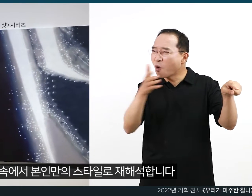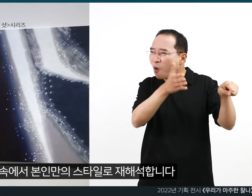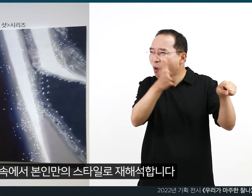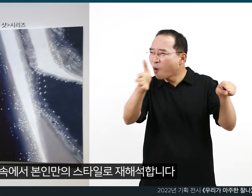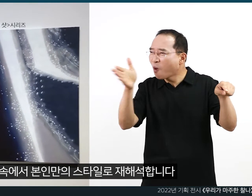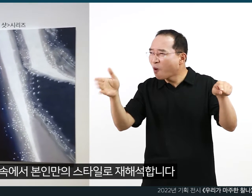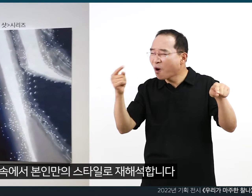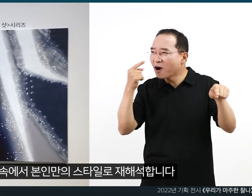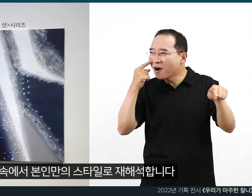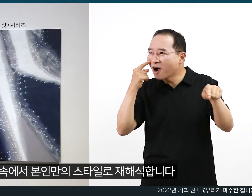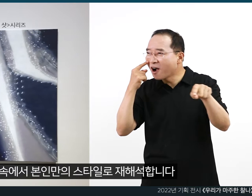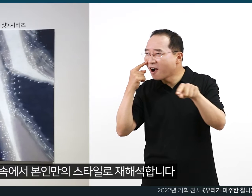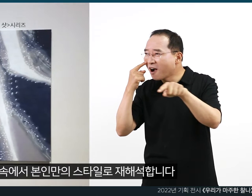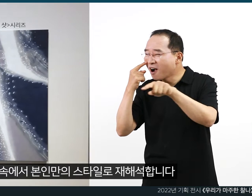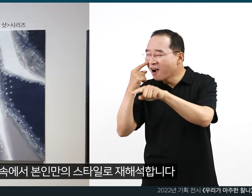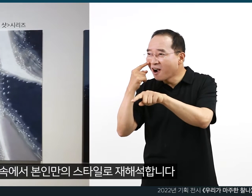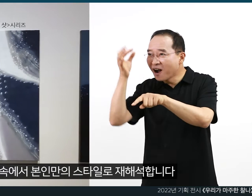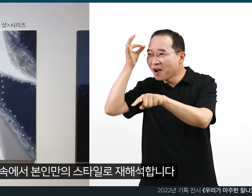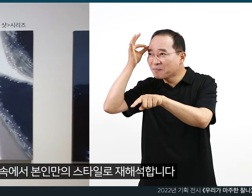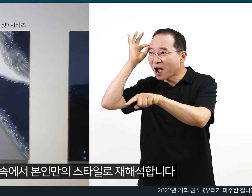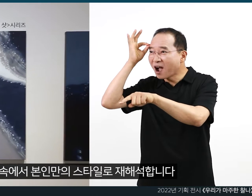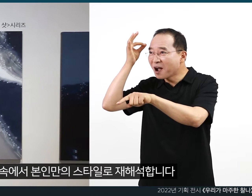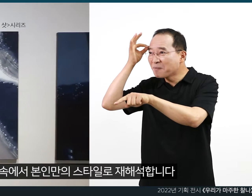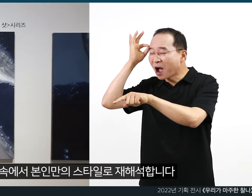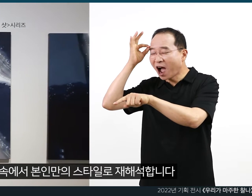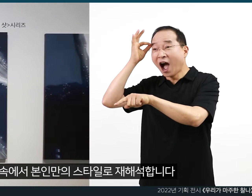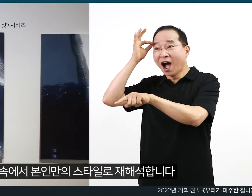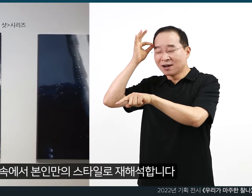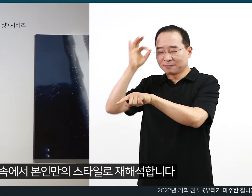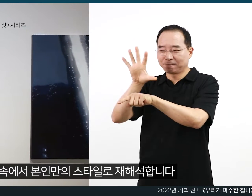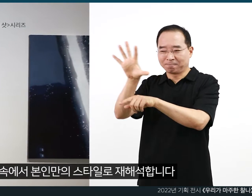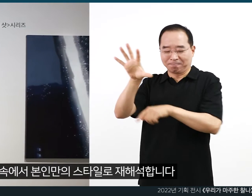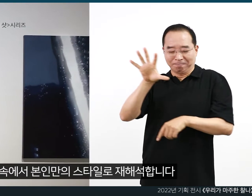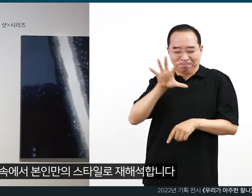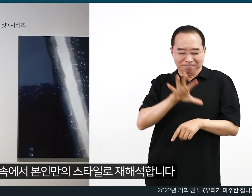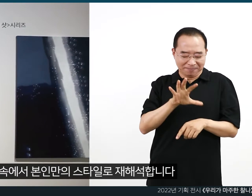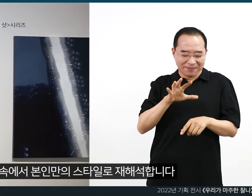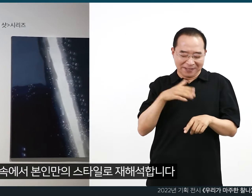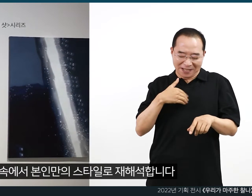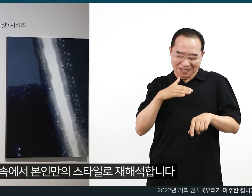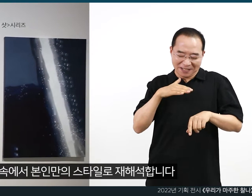작품 속에서 본인만의 스타일로 재해석합니다.